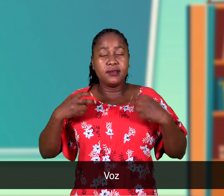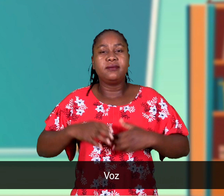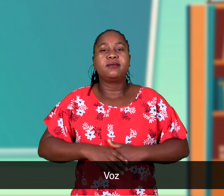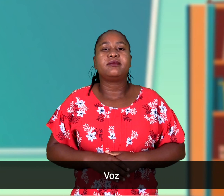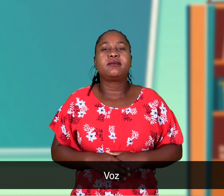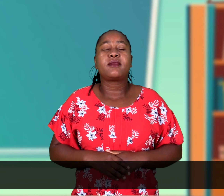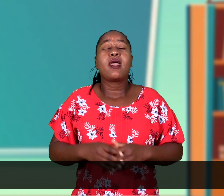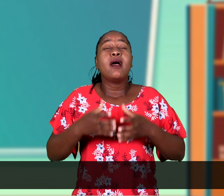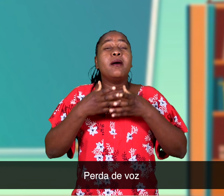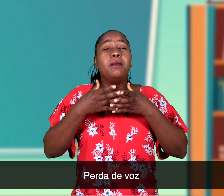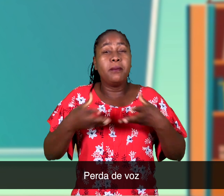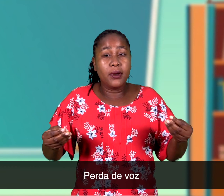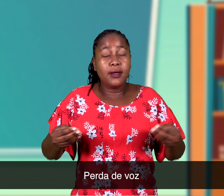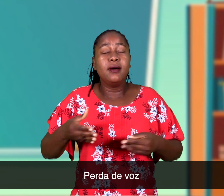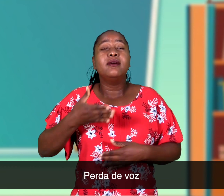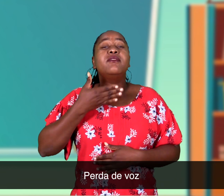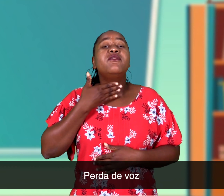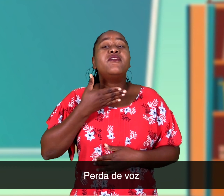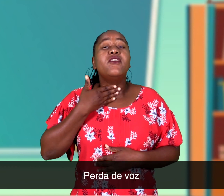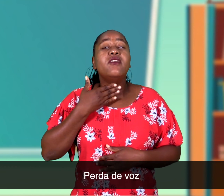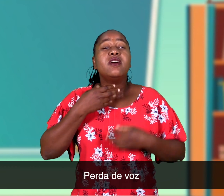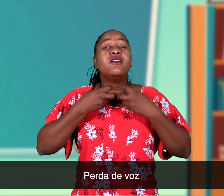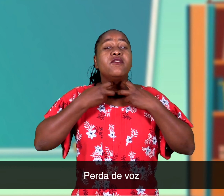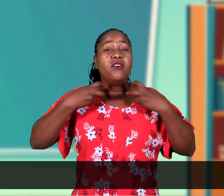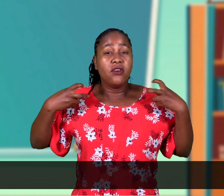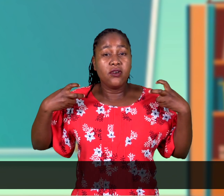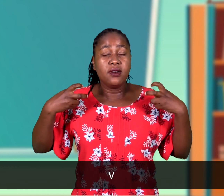Voz, perda de voz,